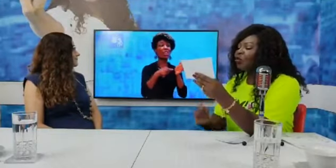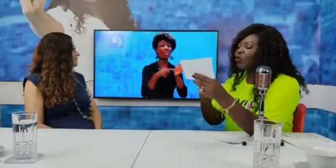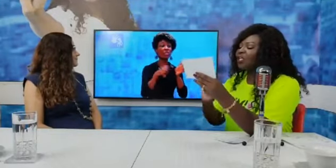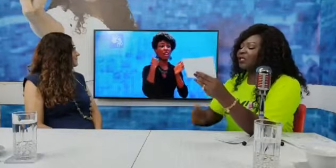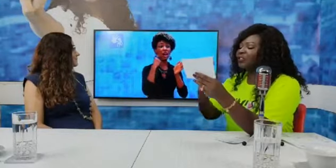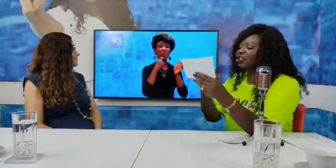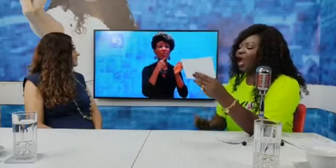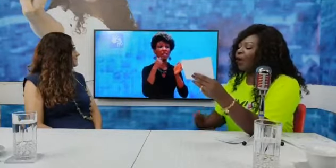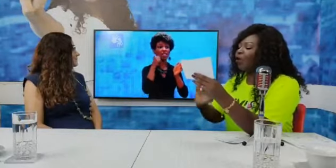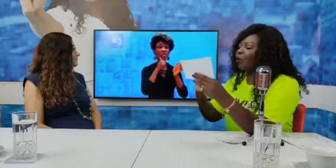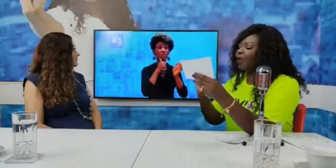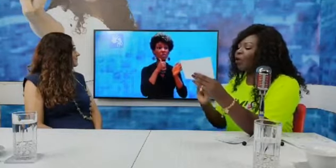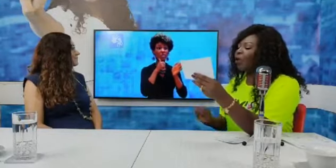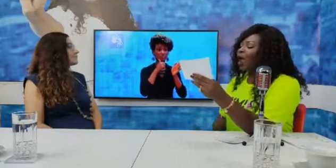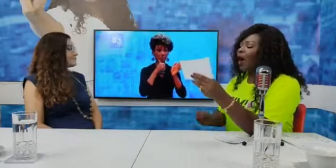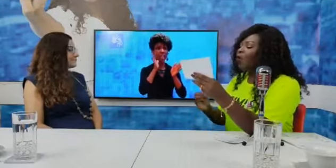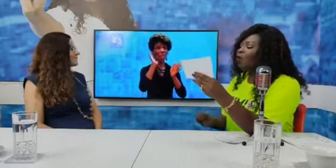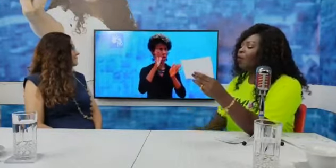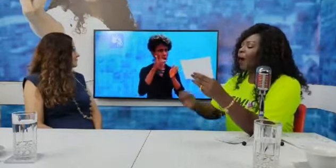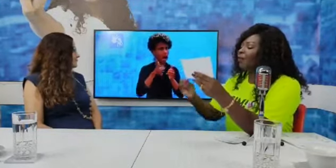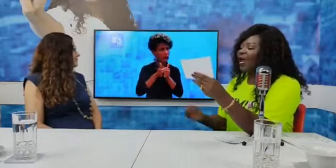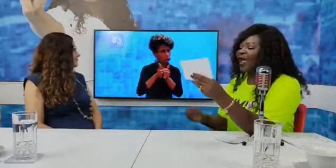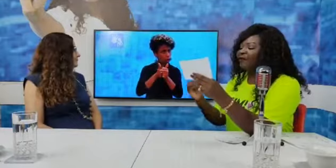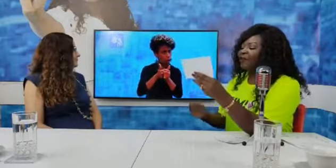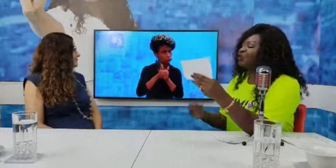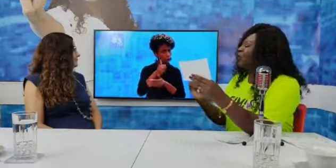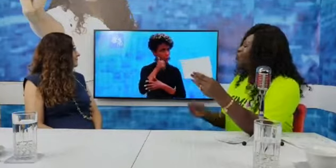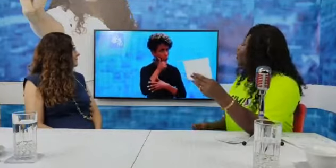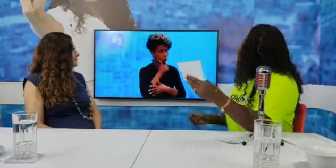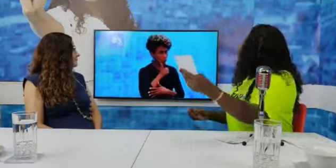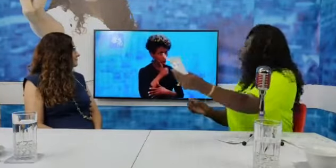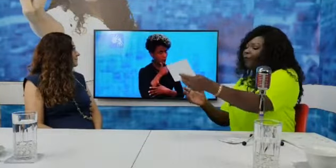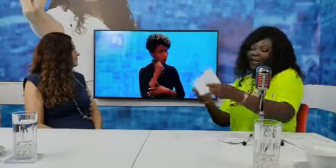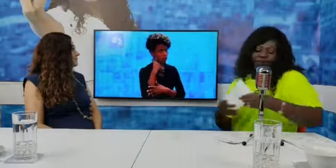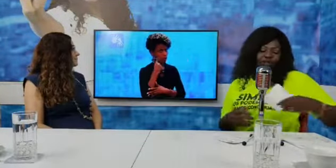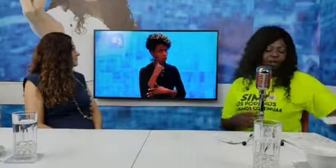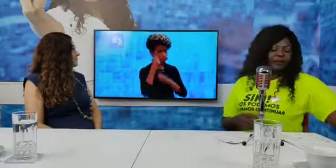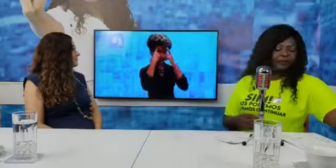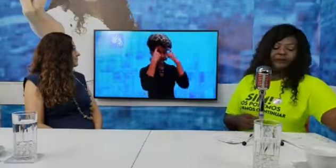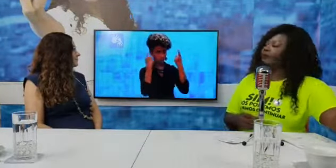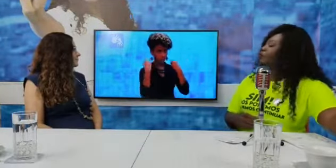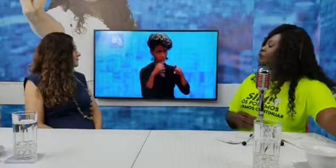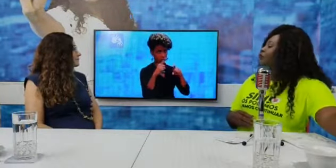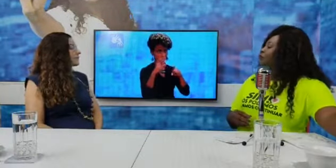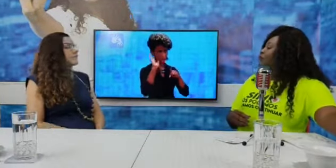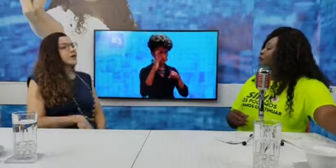se Luísa já acompanhou alguma mulher vítima de violência doméstica.